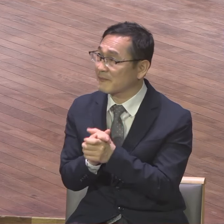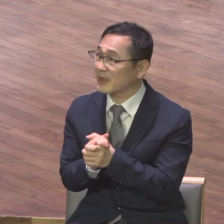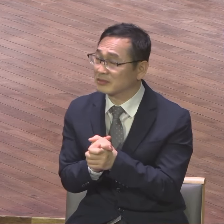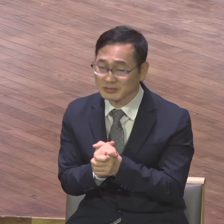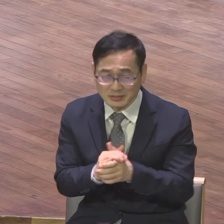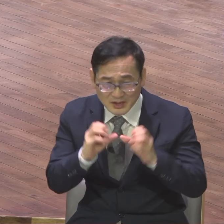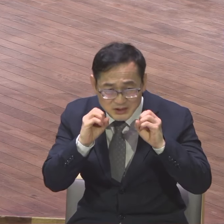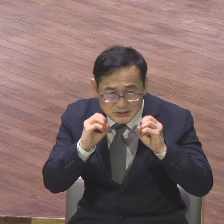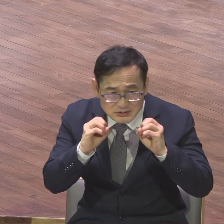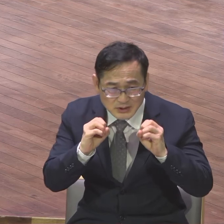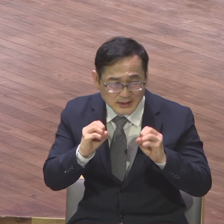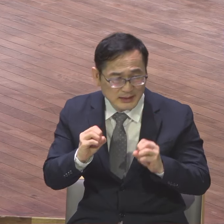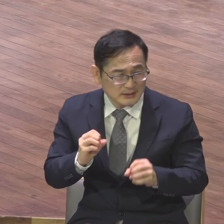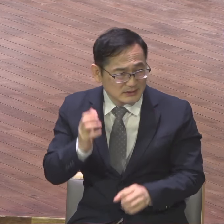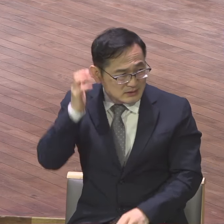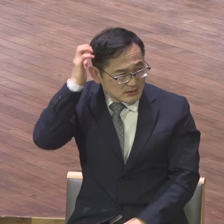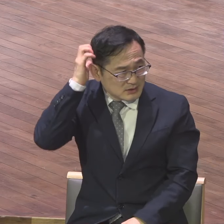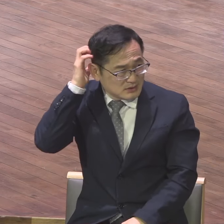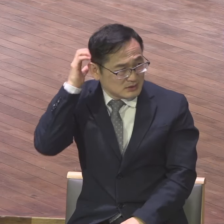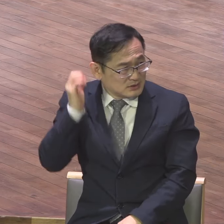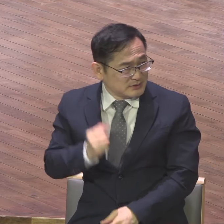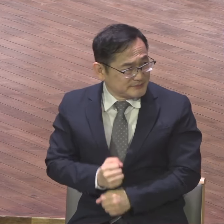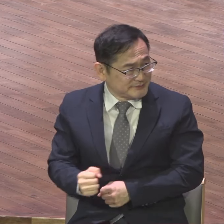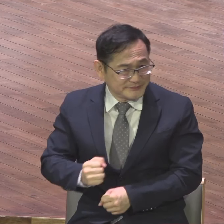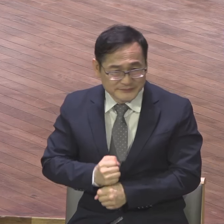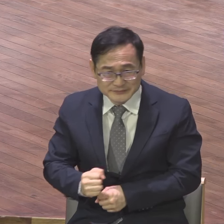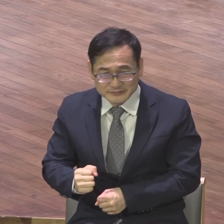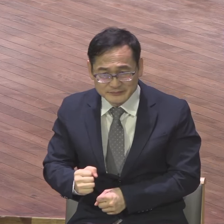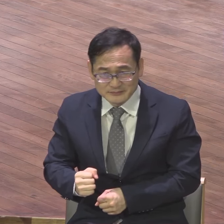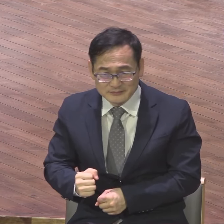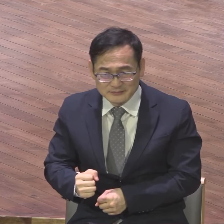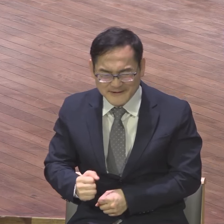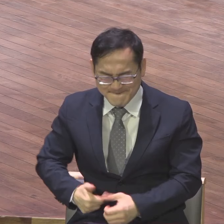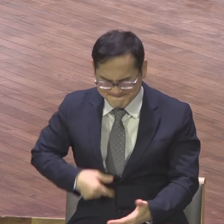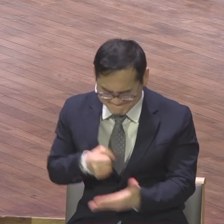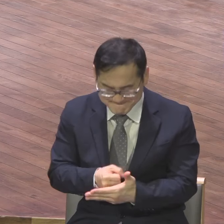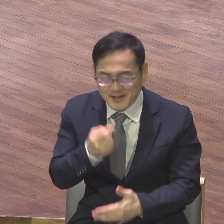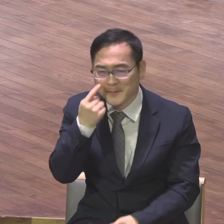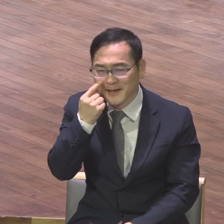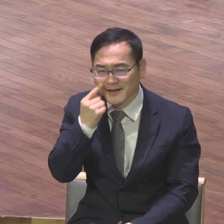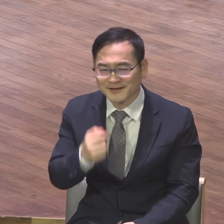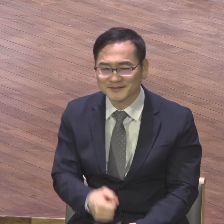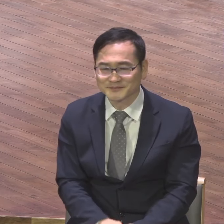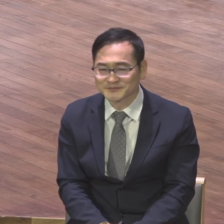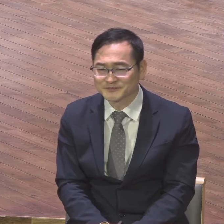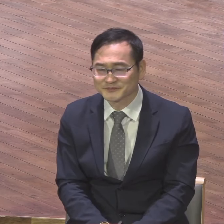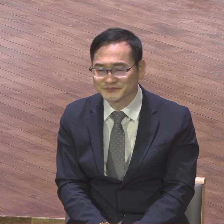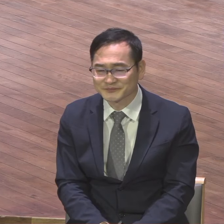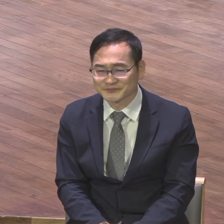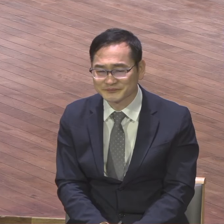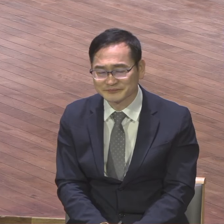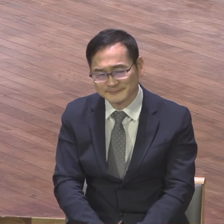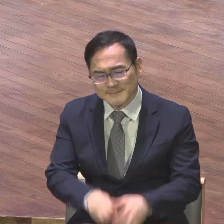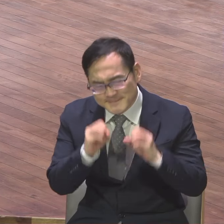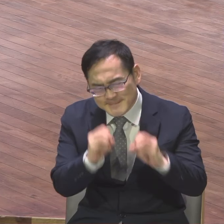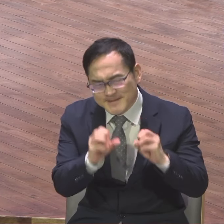뭐요? 부딪혀야 답이 나와요. 실제 현장에서 실제적으로 복음을 전해보면